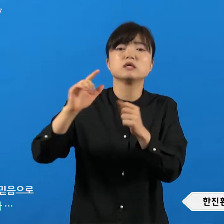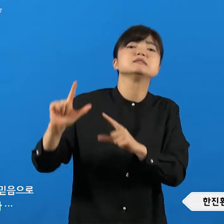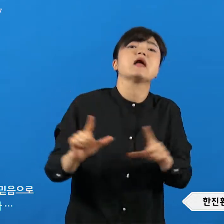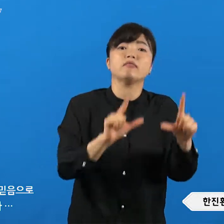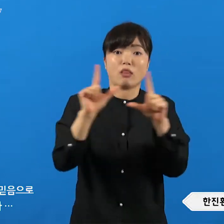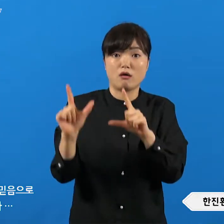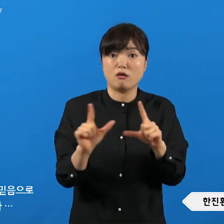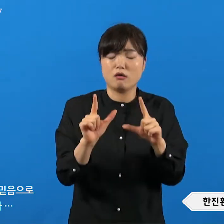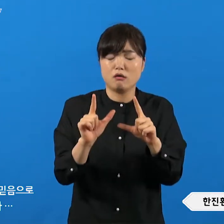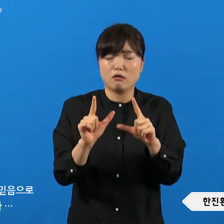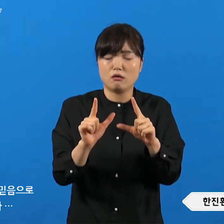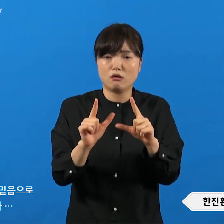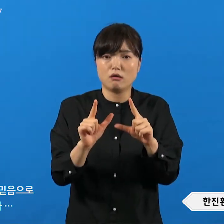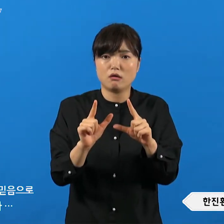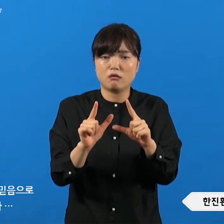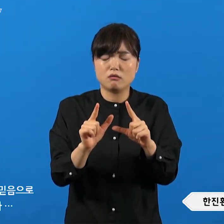살리라.